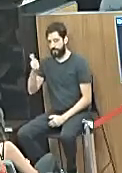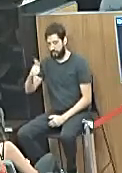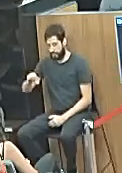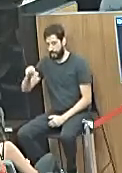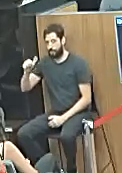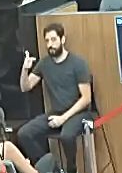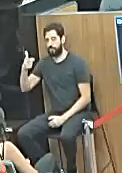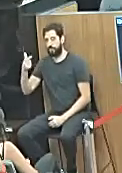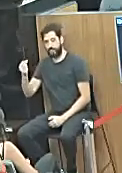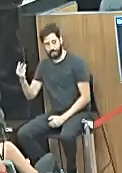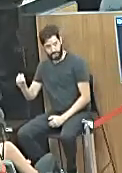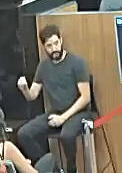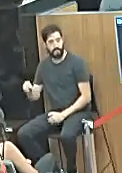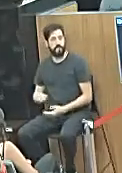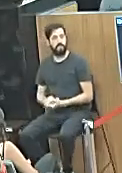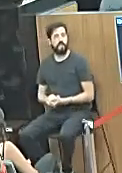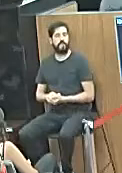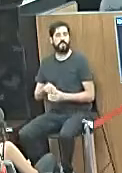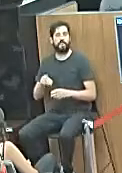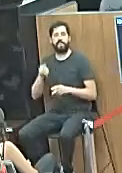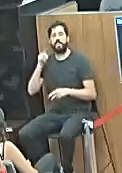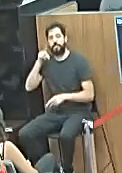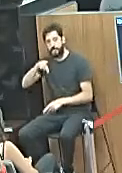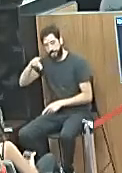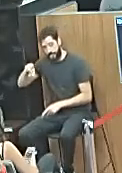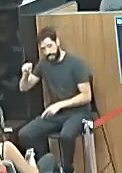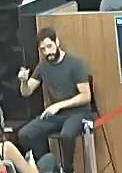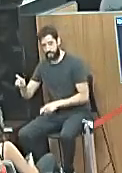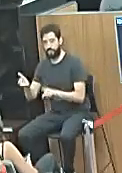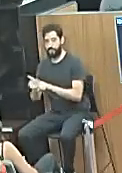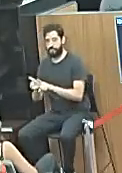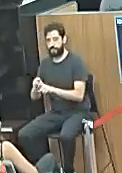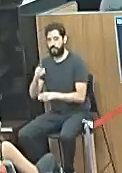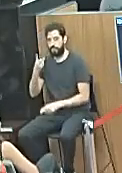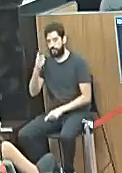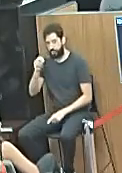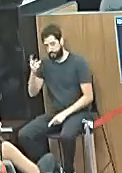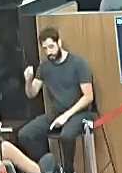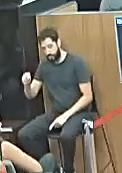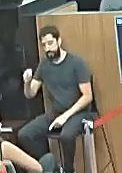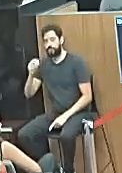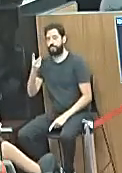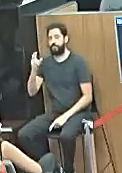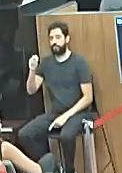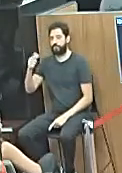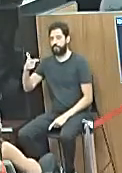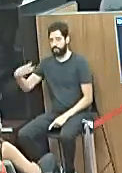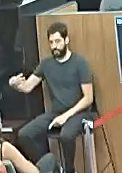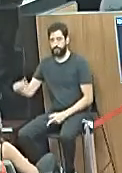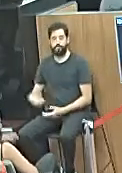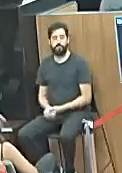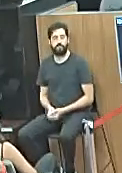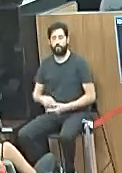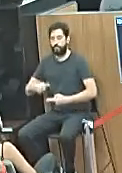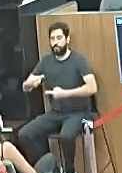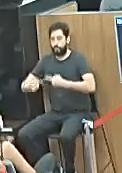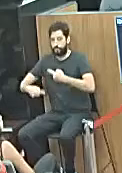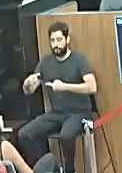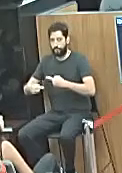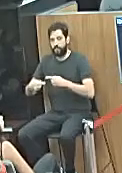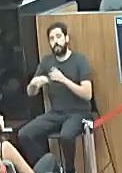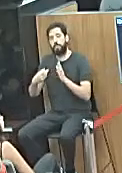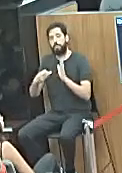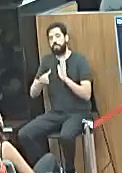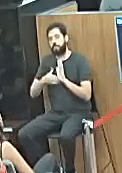de ação governamental pipe agir 2020 e 2023 ea discutir votar proposições